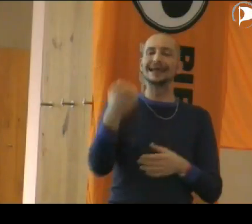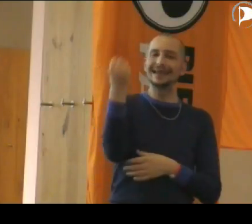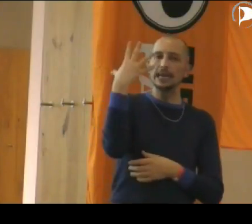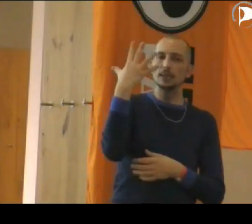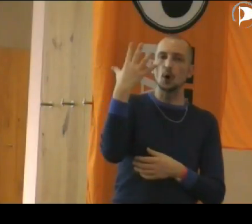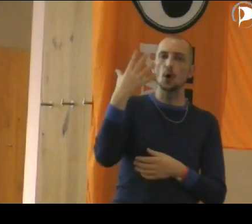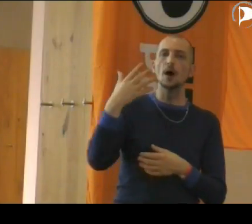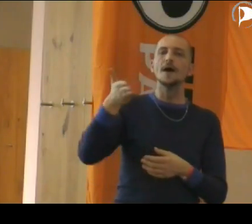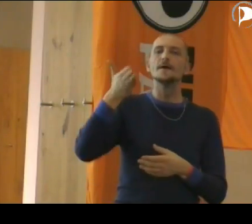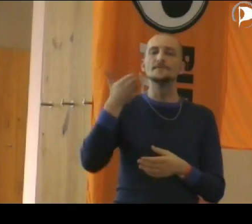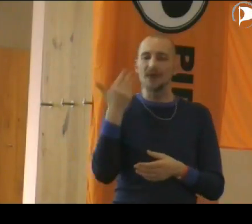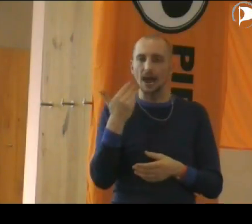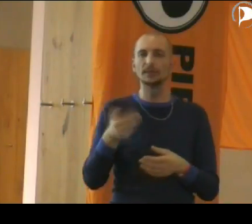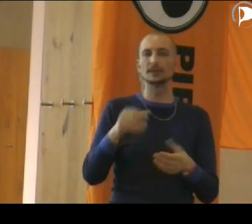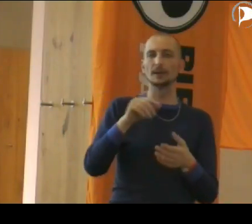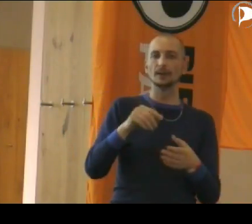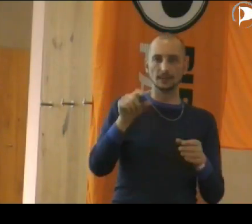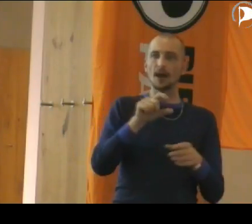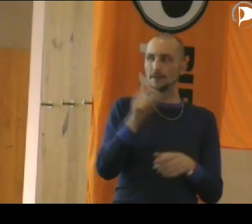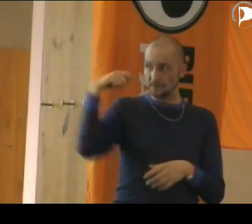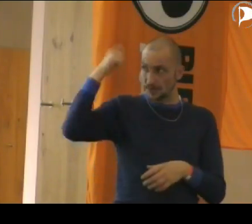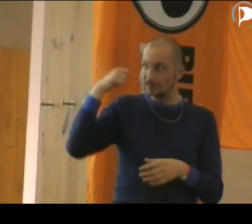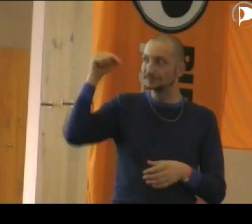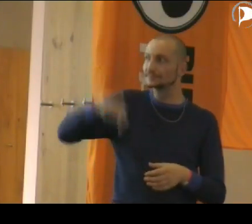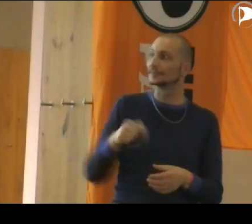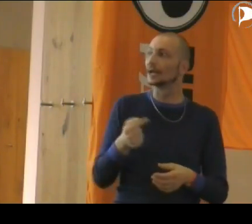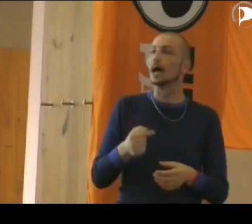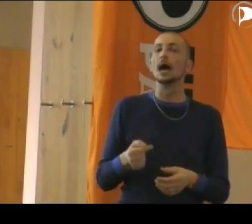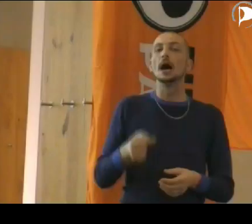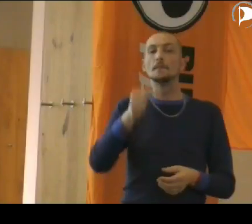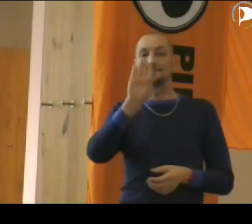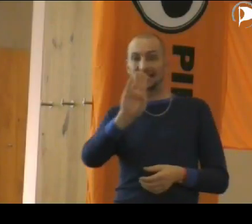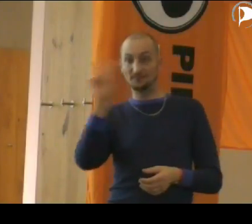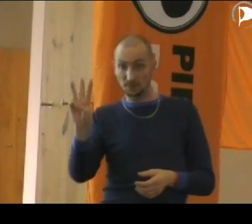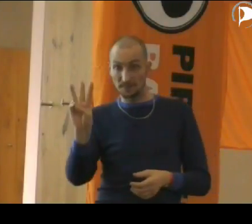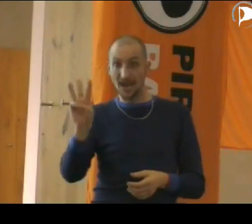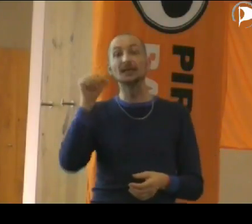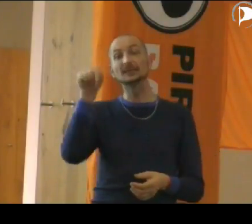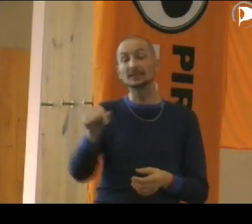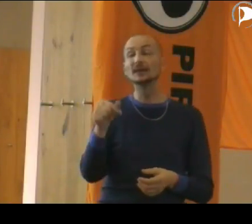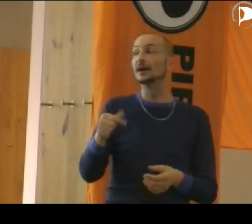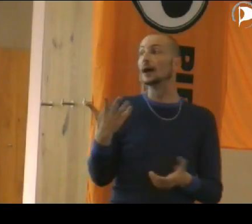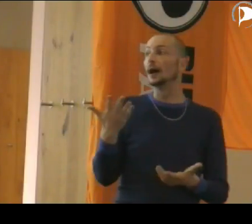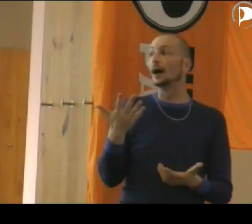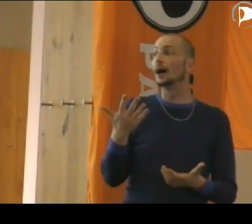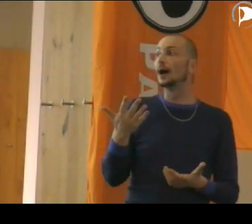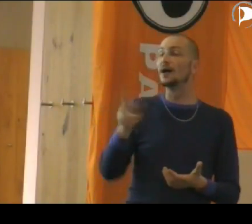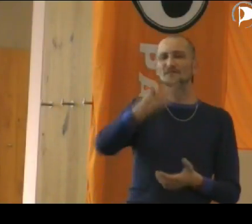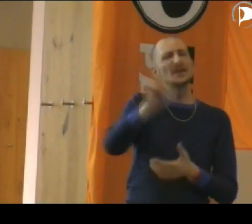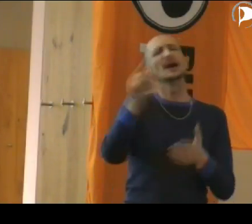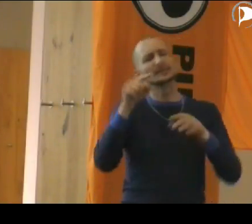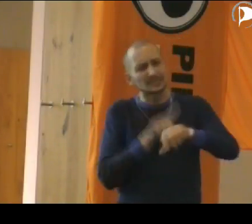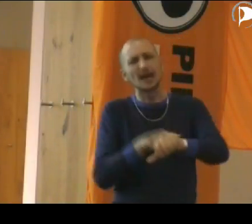das ist uns ein wenig von baden württemberg herzlichen dank für die kraft also wer irgendwie zeitlos